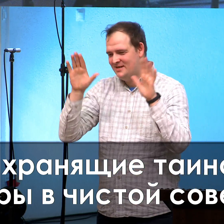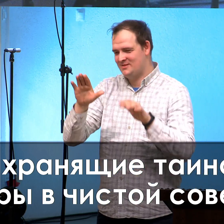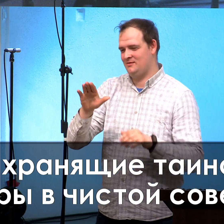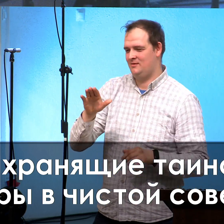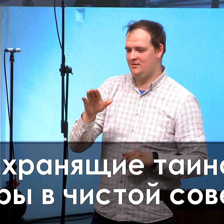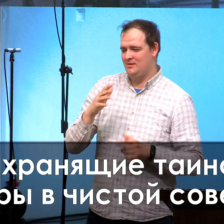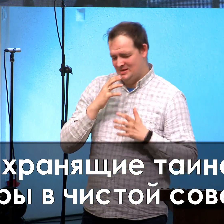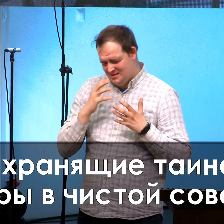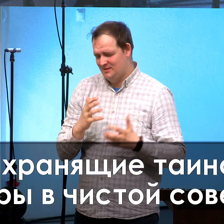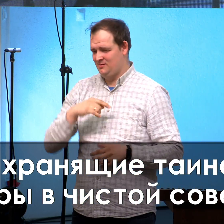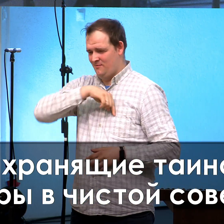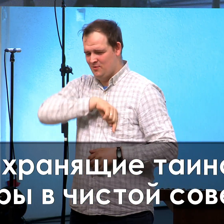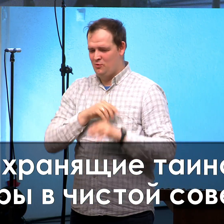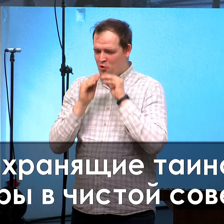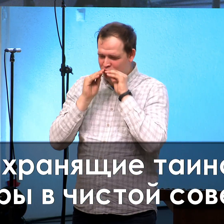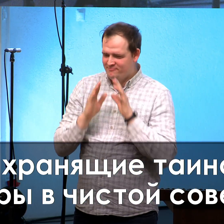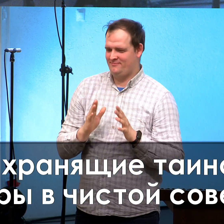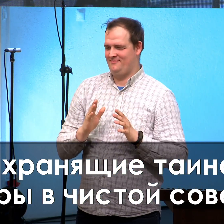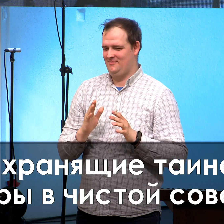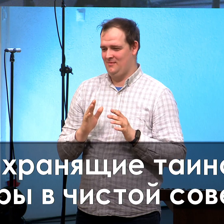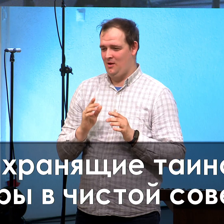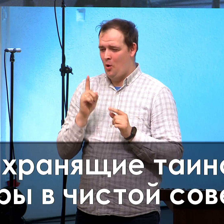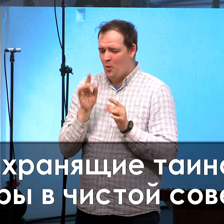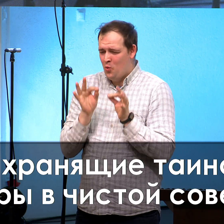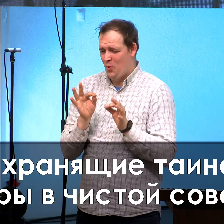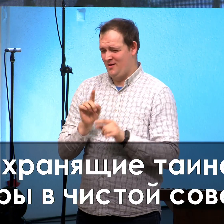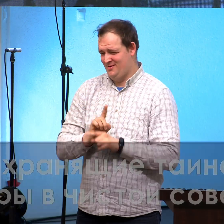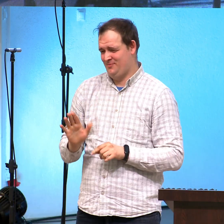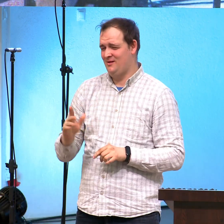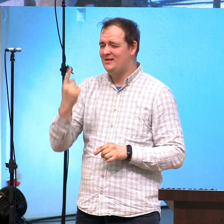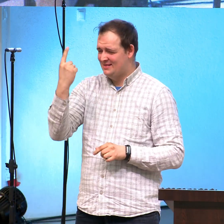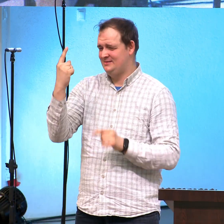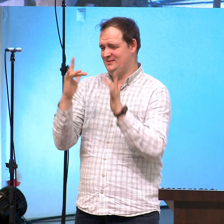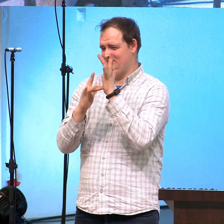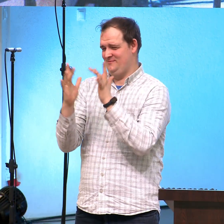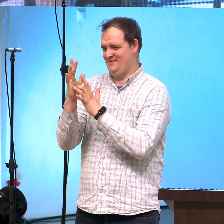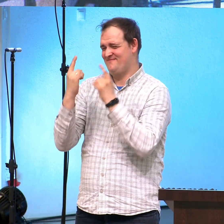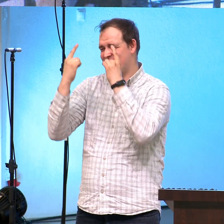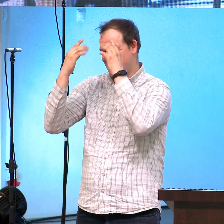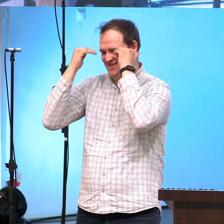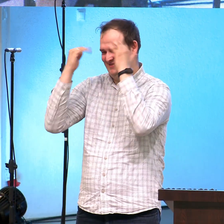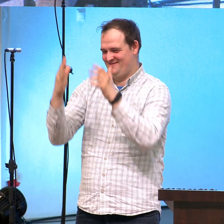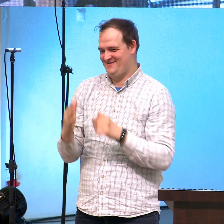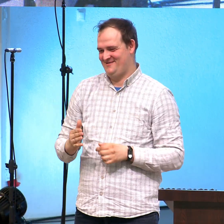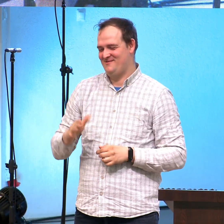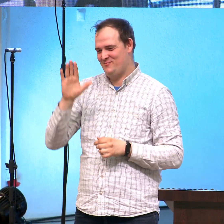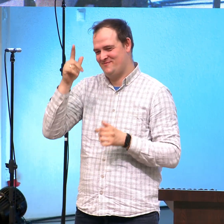Бог да благословит вас, сохраните духовные тайны, не судите друг друга. Христос да